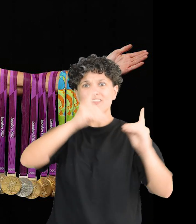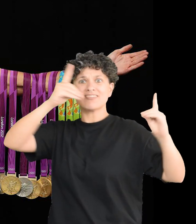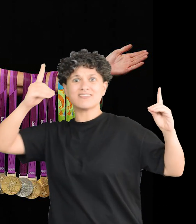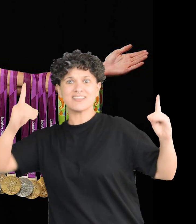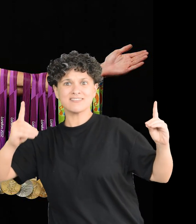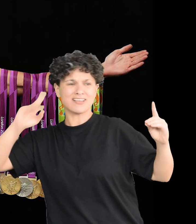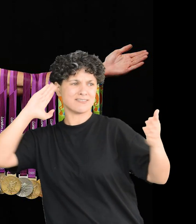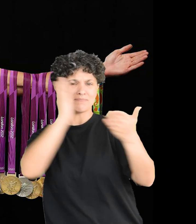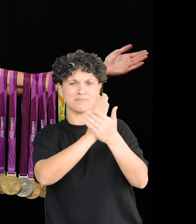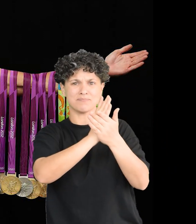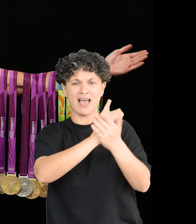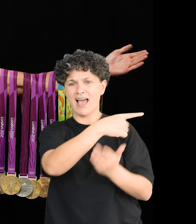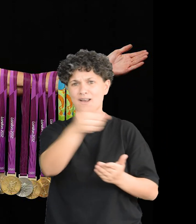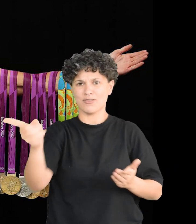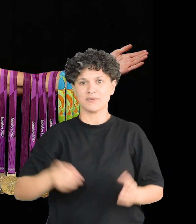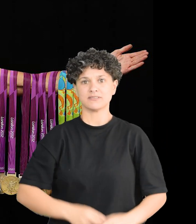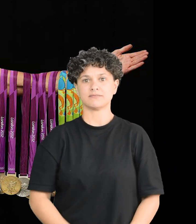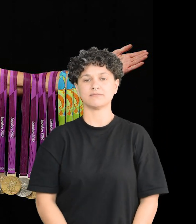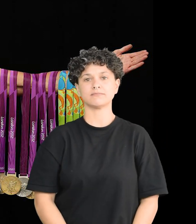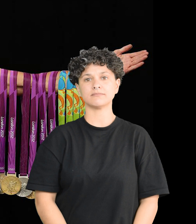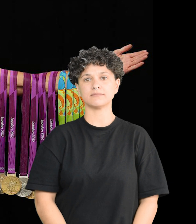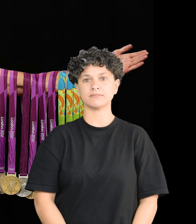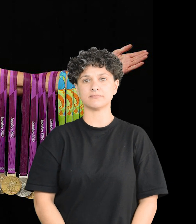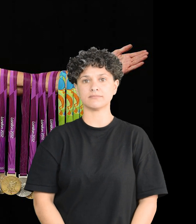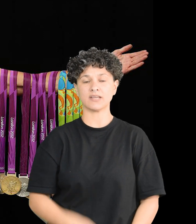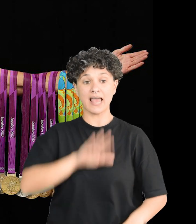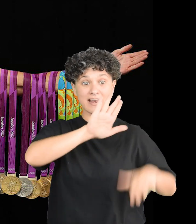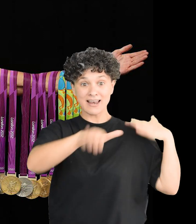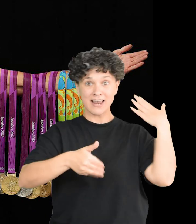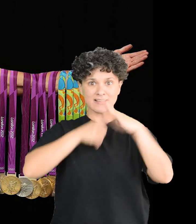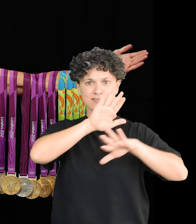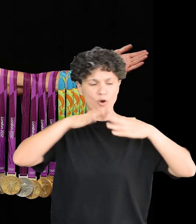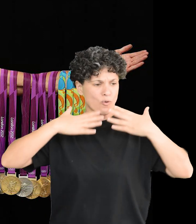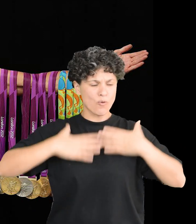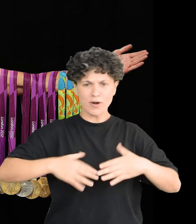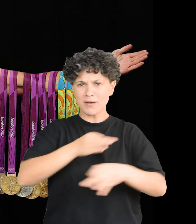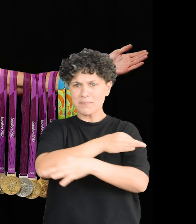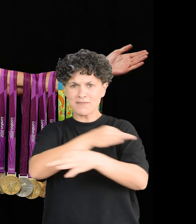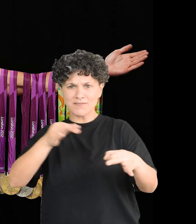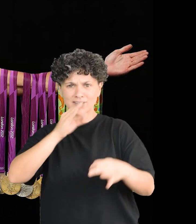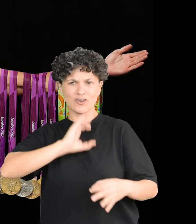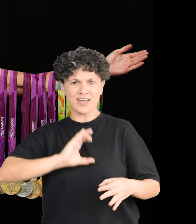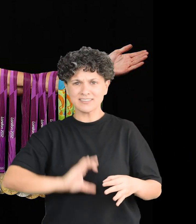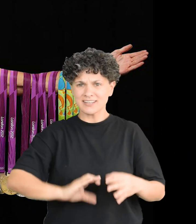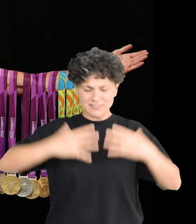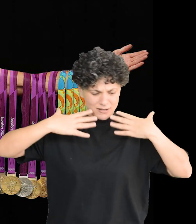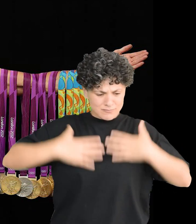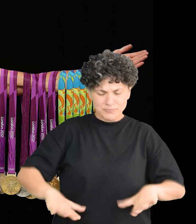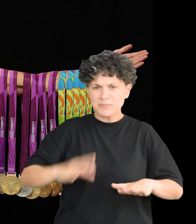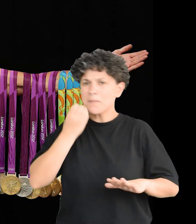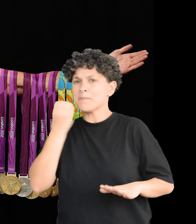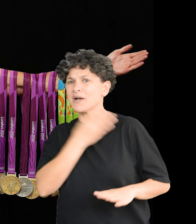distancia que sus rivales la natación lo había moldeado y sus características físicas lo hacían